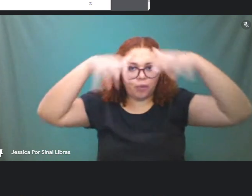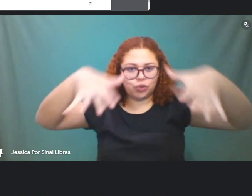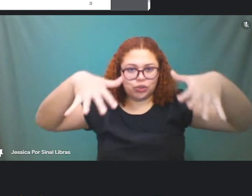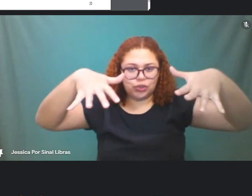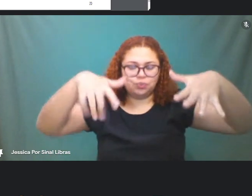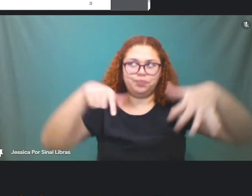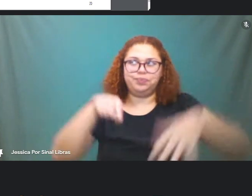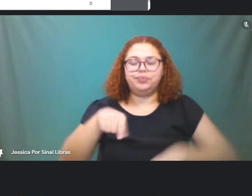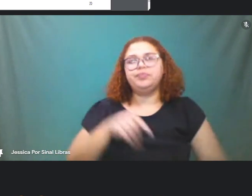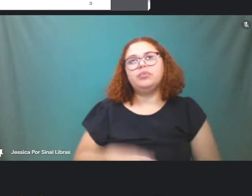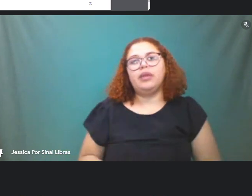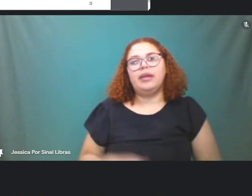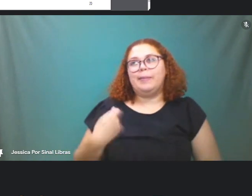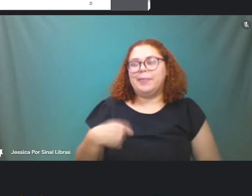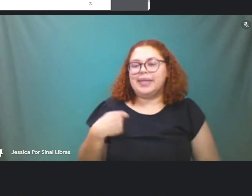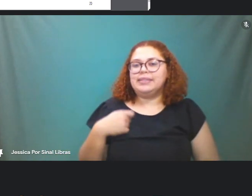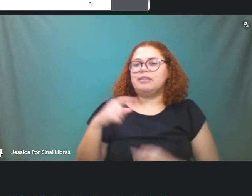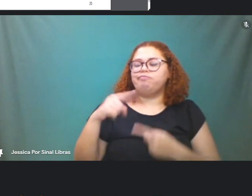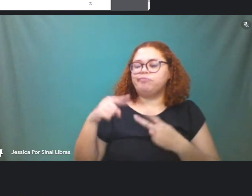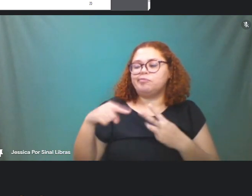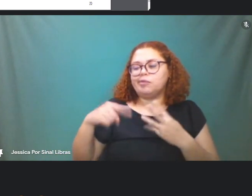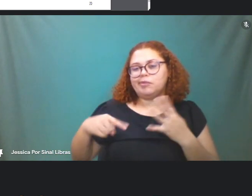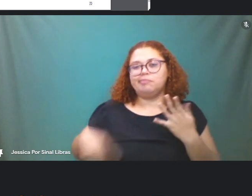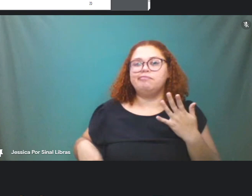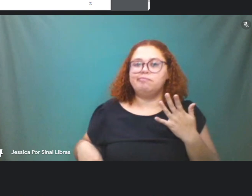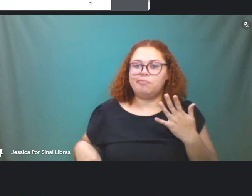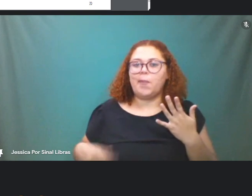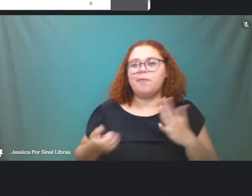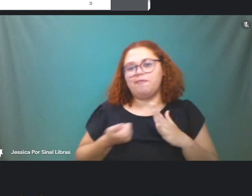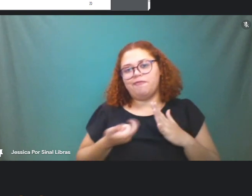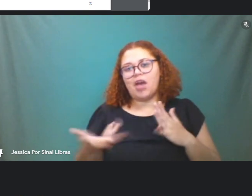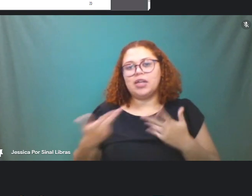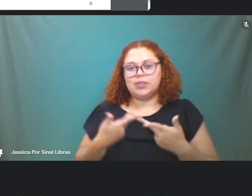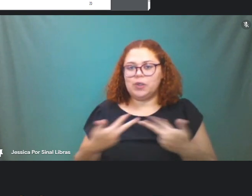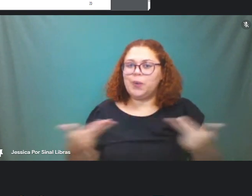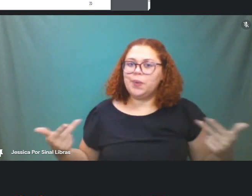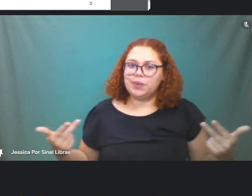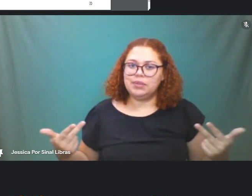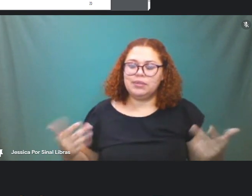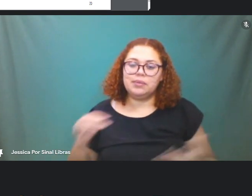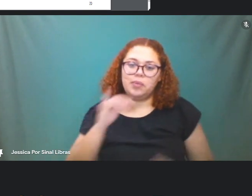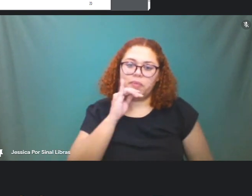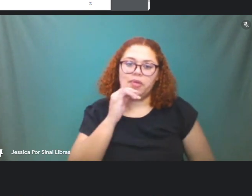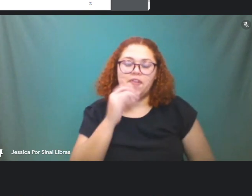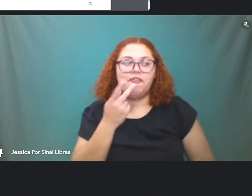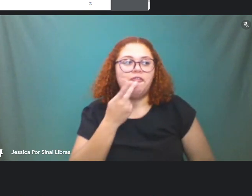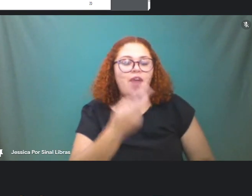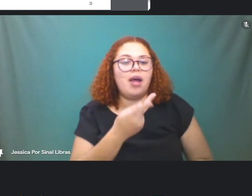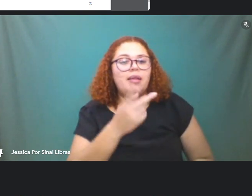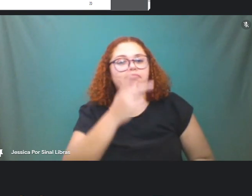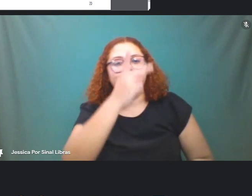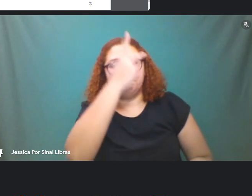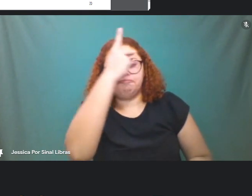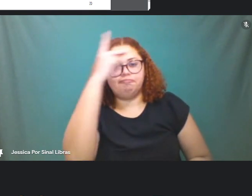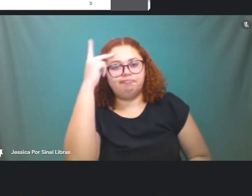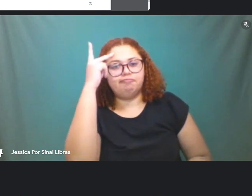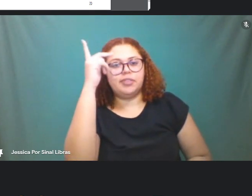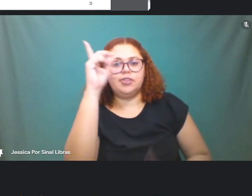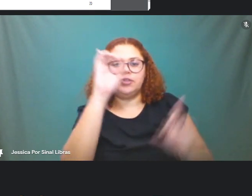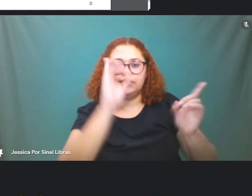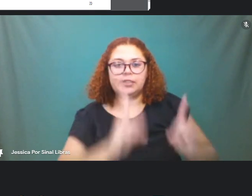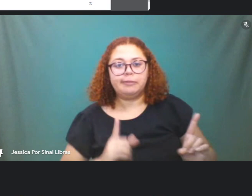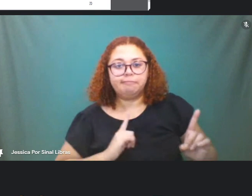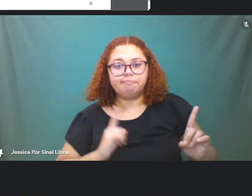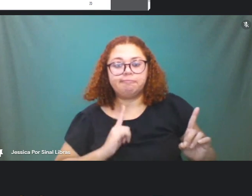vai sendo necessária. Às vezes a gente fala de pessoas com deficiência, que a acessibilidade é só para pessoas com